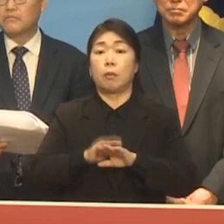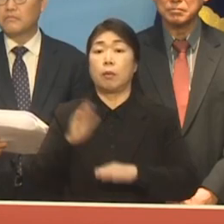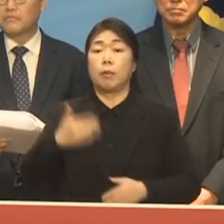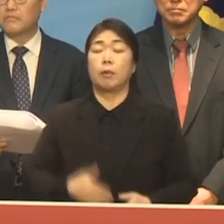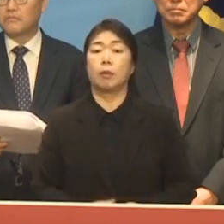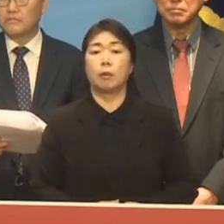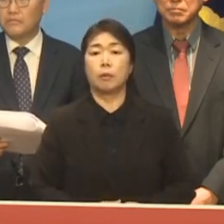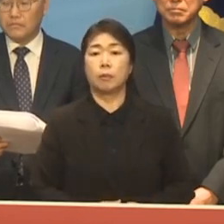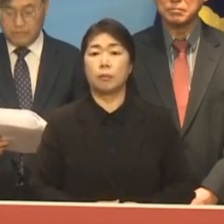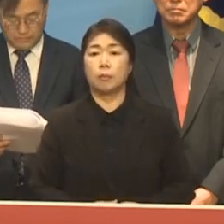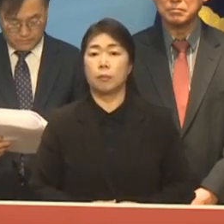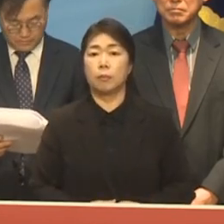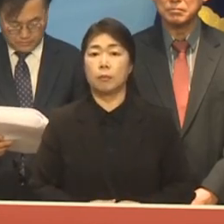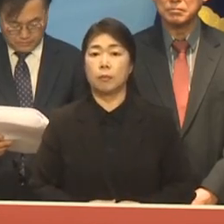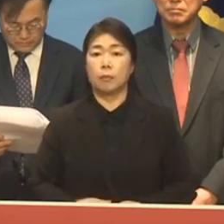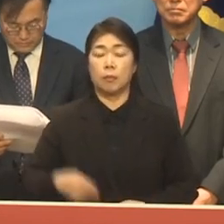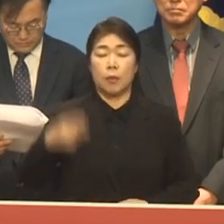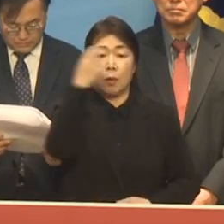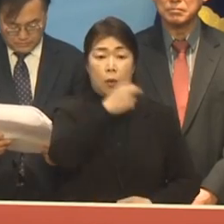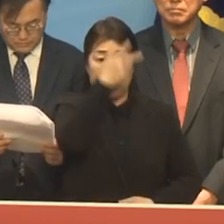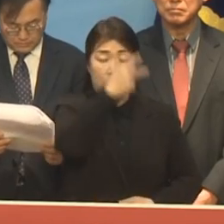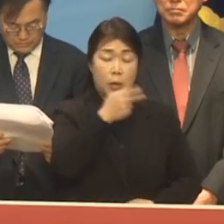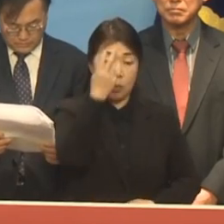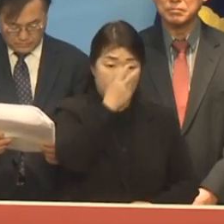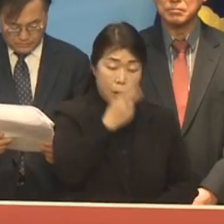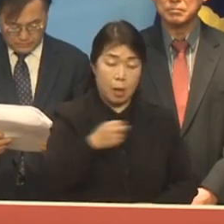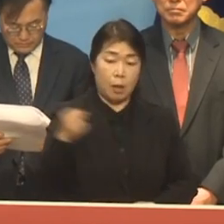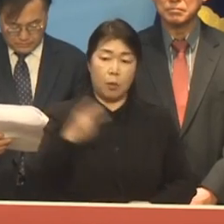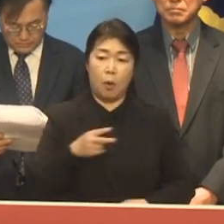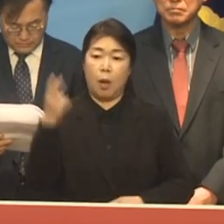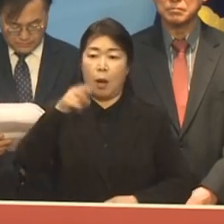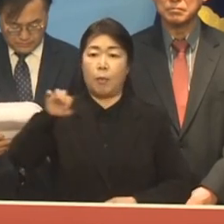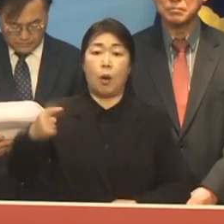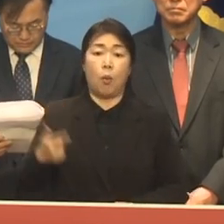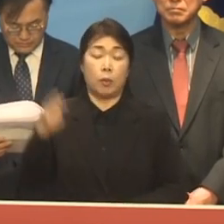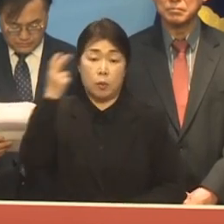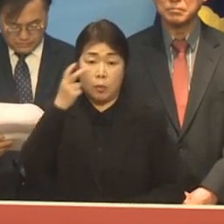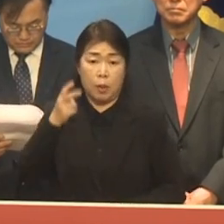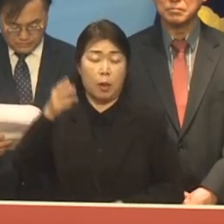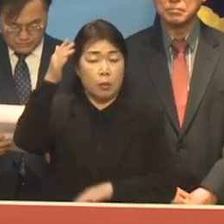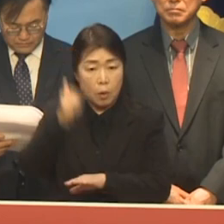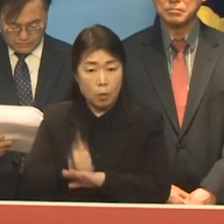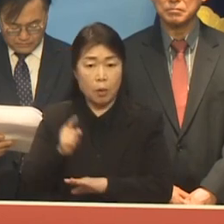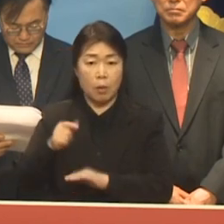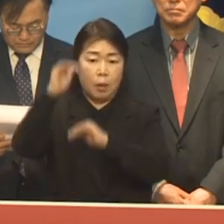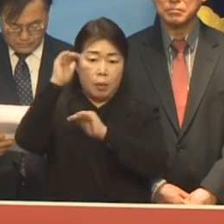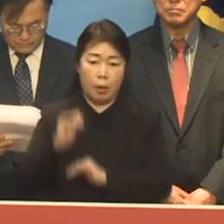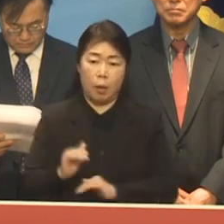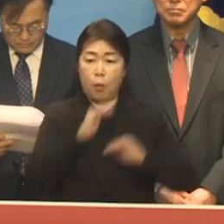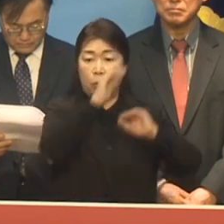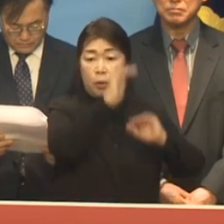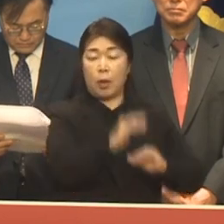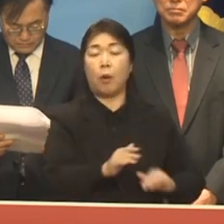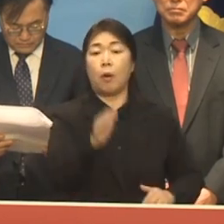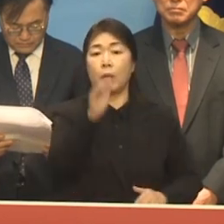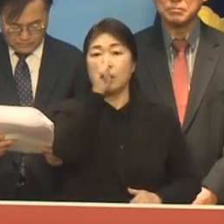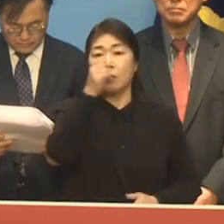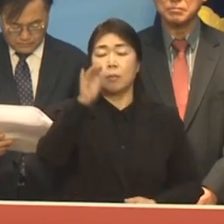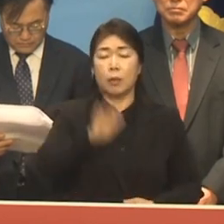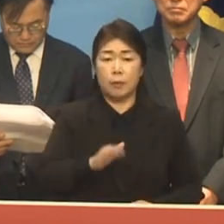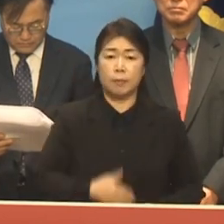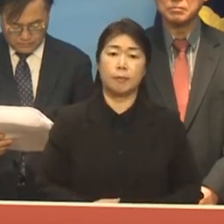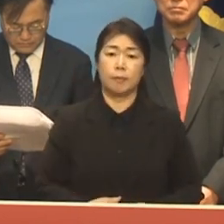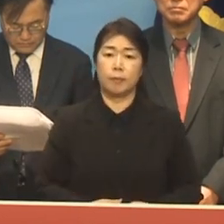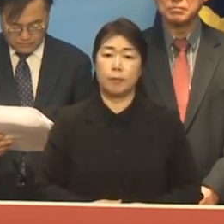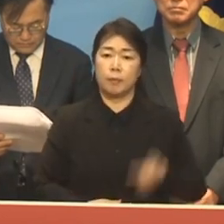그동안 검찰 조사와 감사원 감사를 통하여 밝혀진 내용이 있음에도 불구하고 구태에